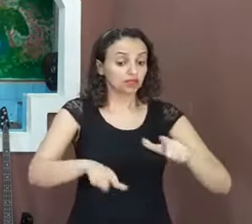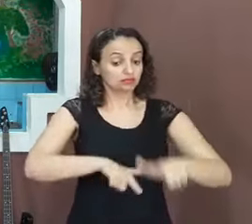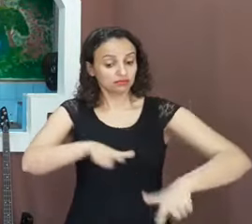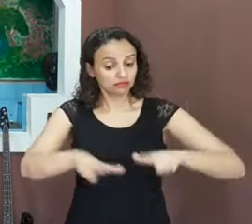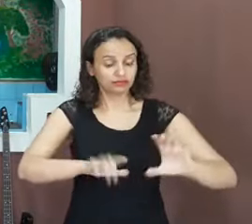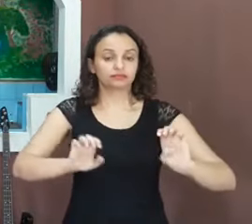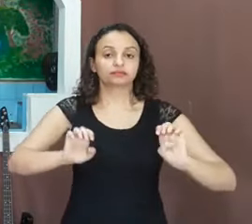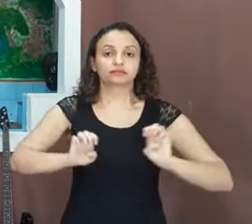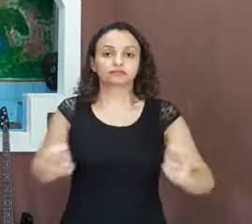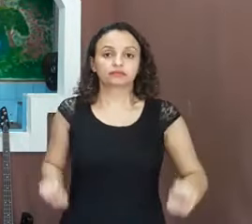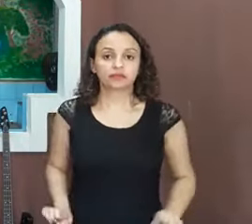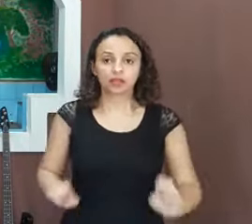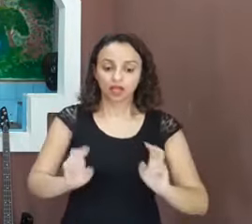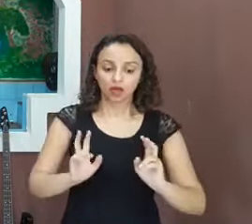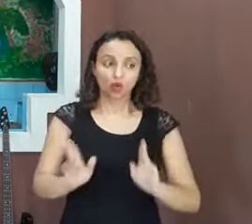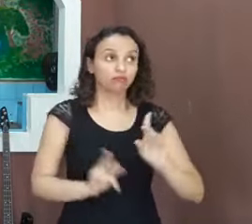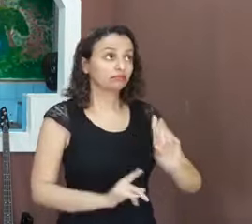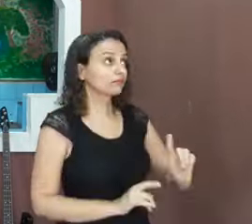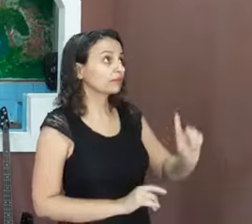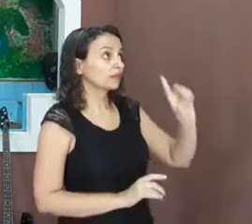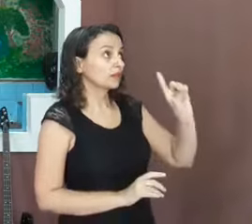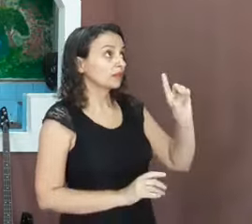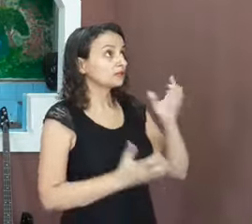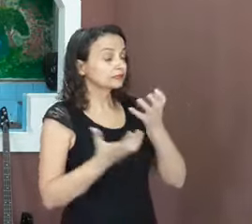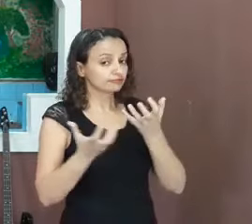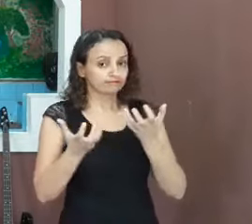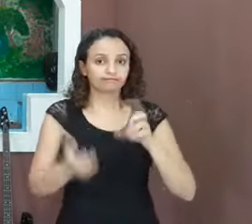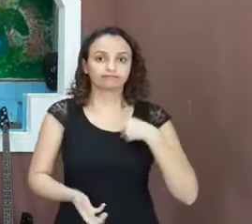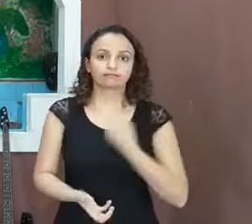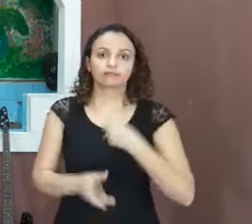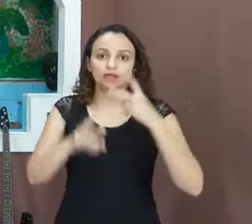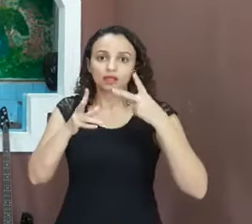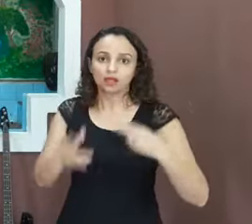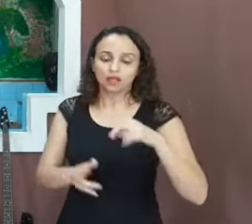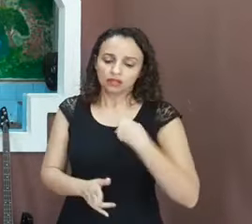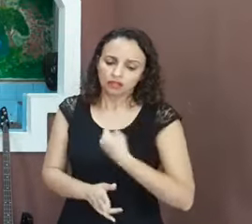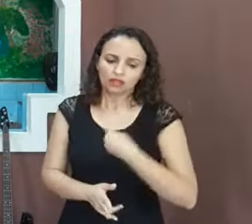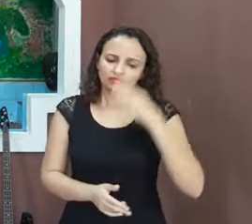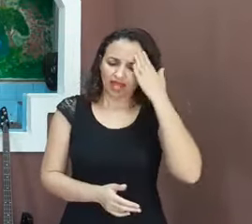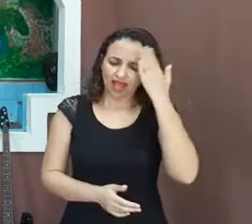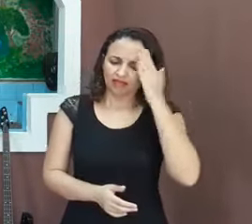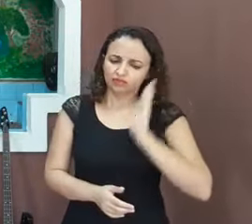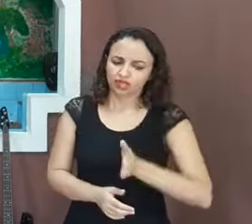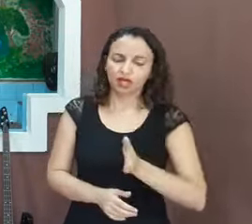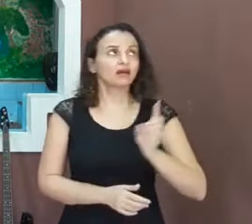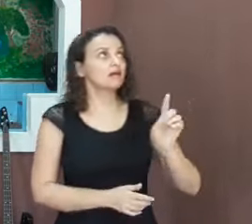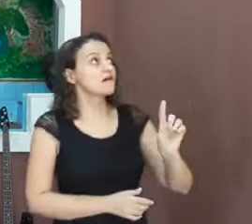da mesma maneira que Deus requer que nós tenhamos essa condição. Somos ensinados por Deus